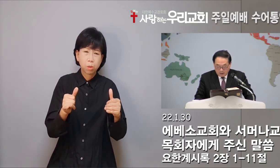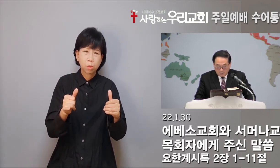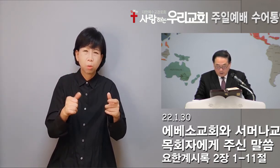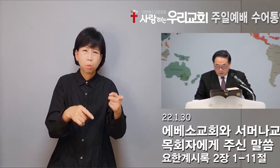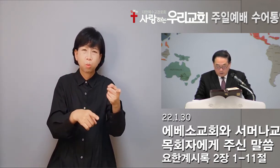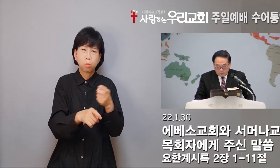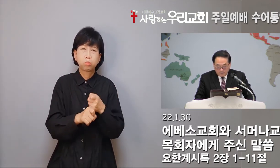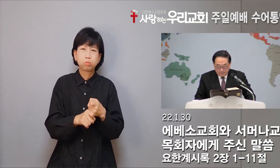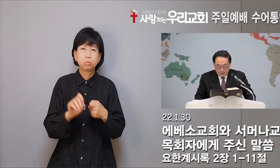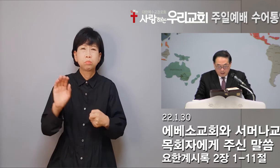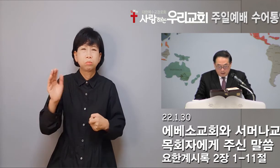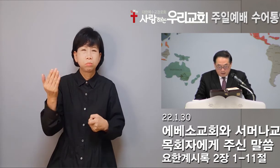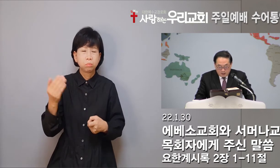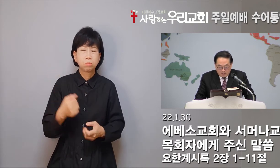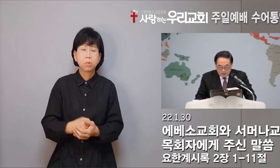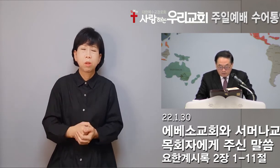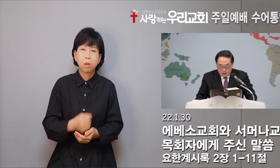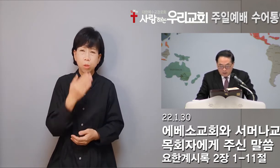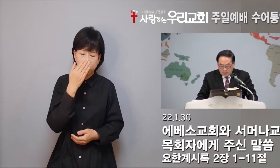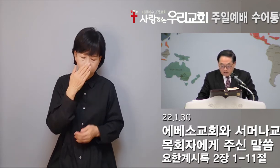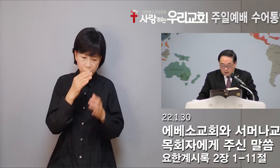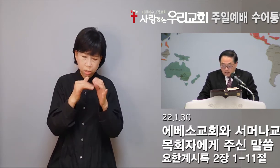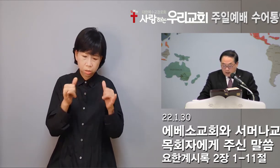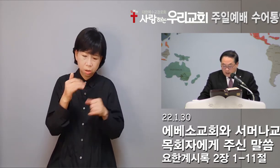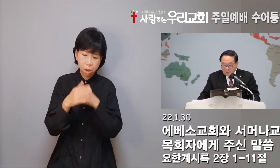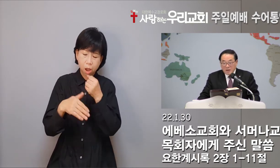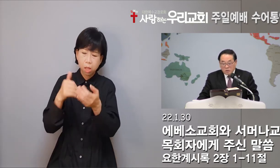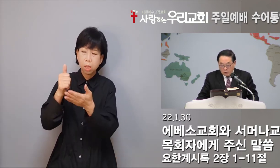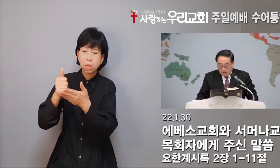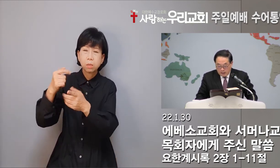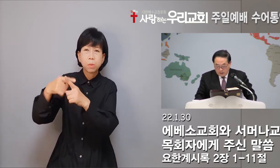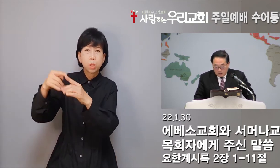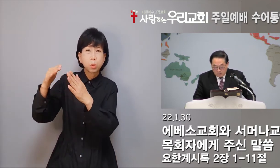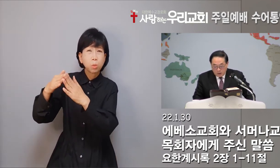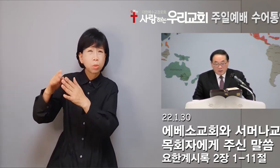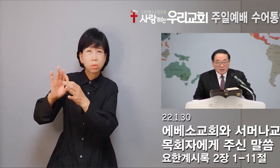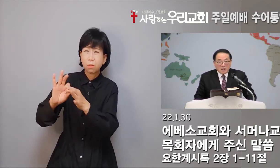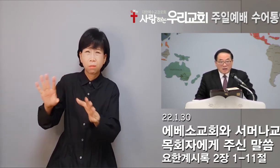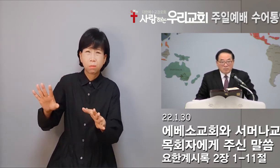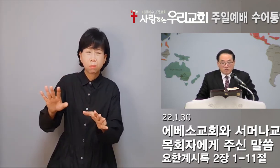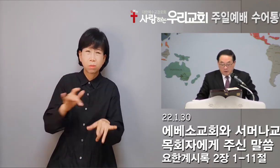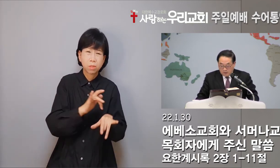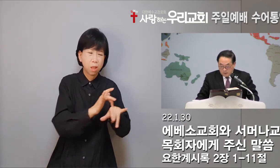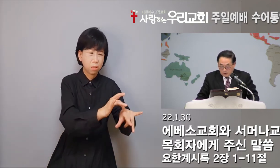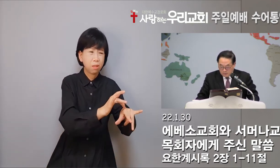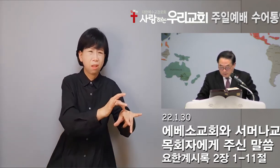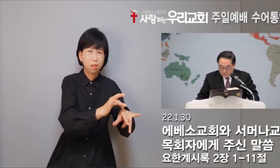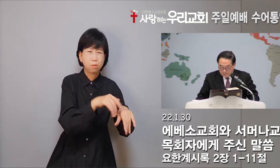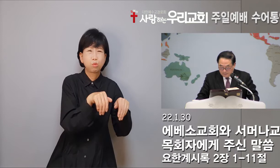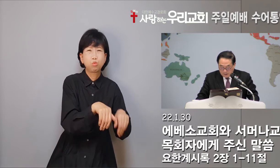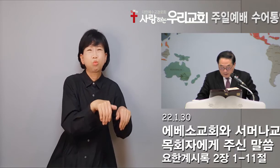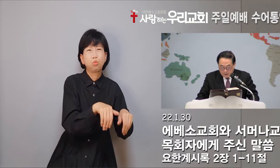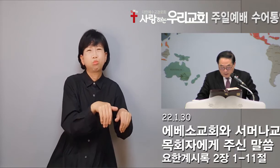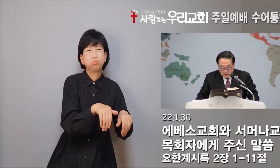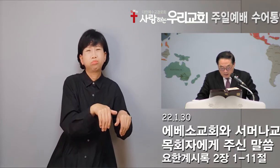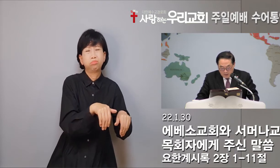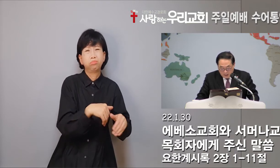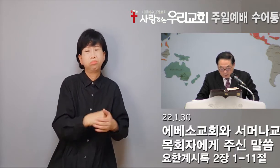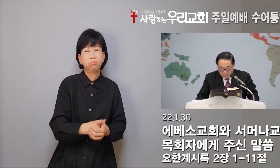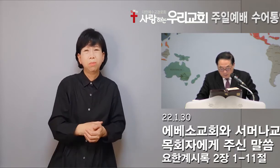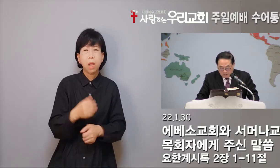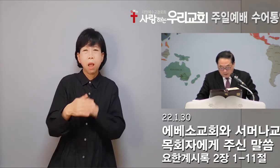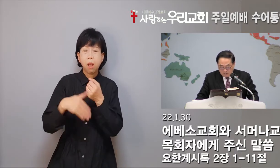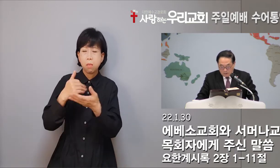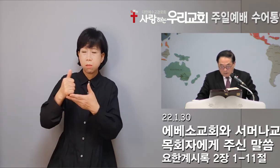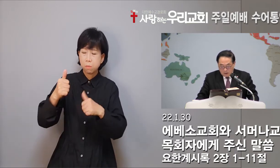이렇게 말씀하고 있습니다. 실상은 유대인들은 하나님의 교회가 아니고 사탄의 무리였던 것입니다. 하나님의